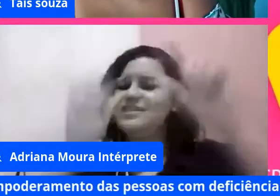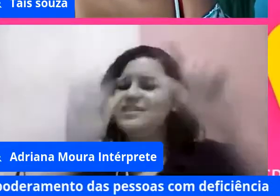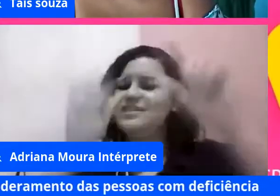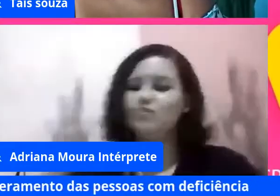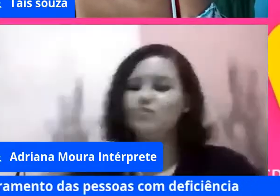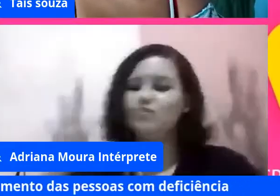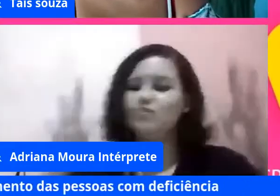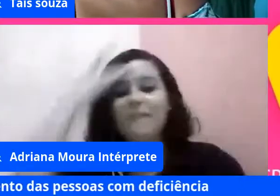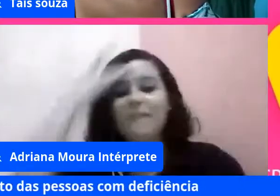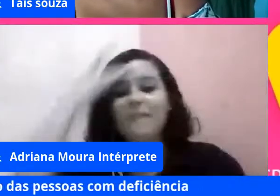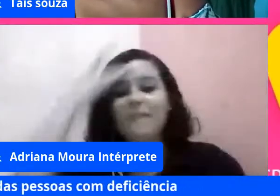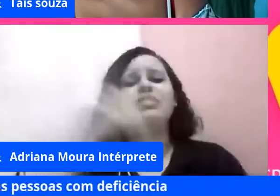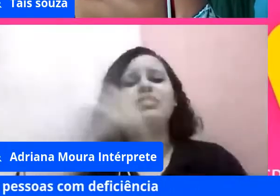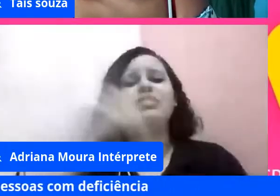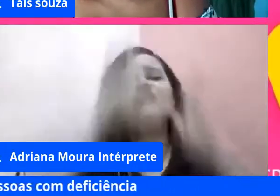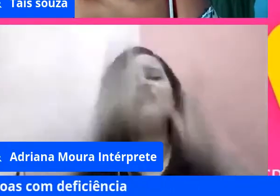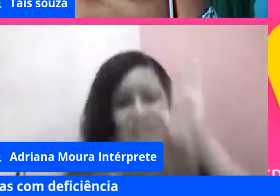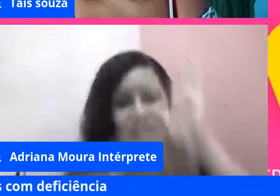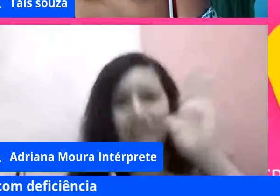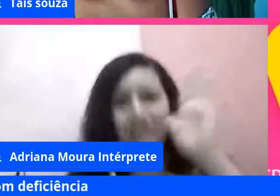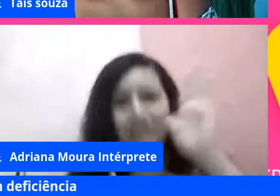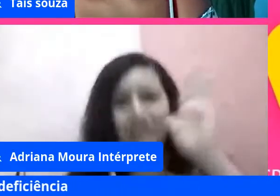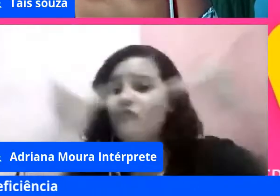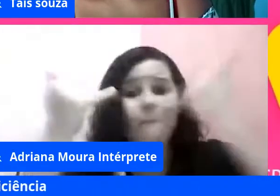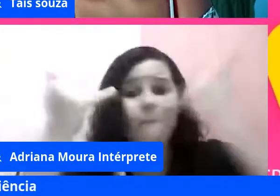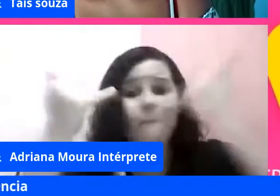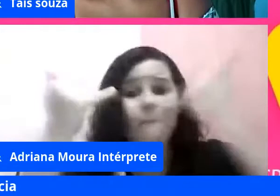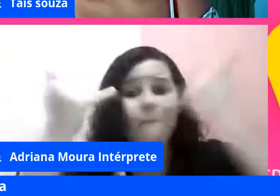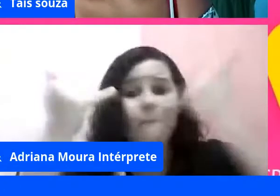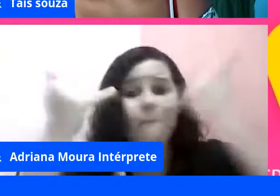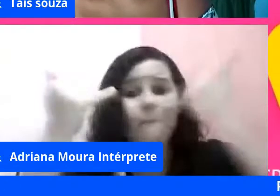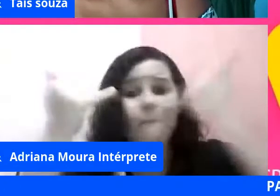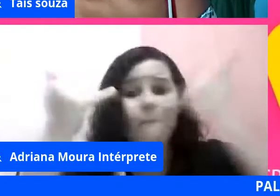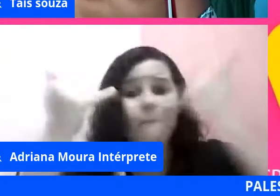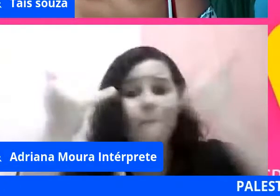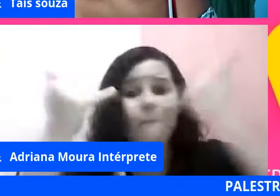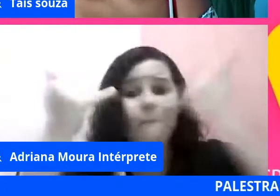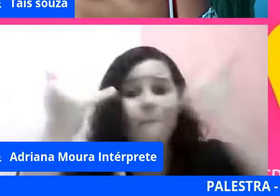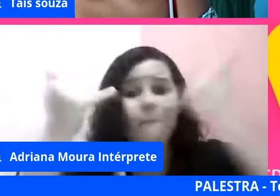participação. Porque, para a gente, né, para as pessoas com deficiência,